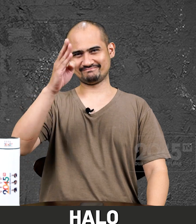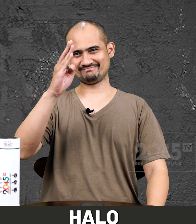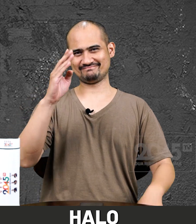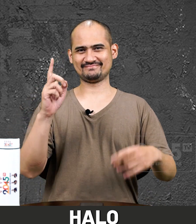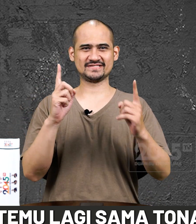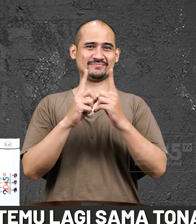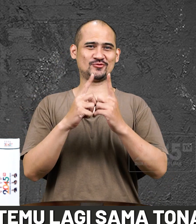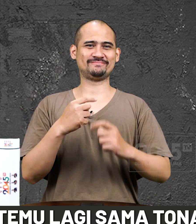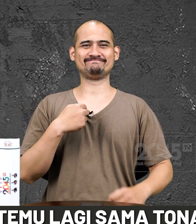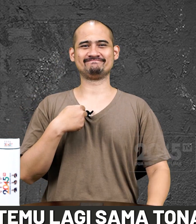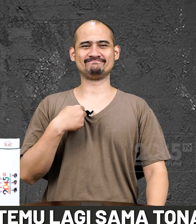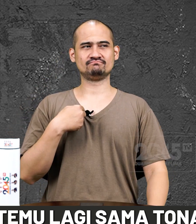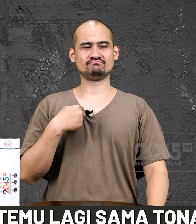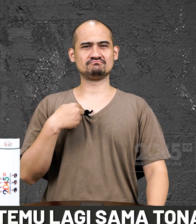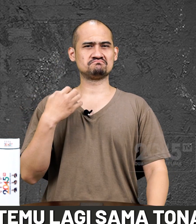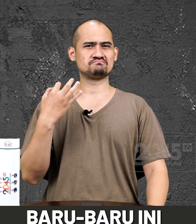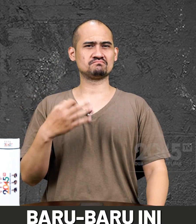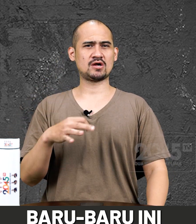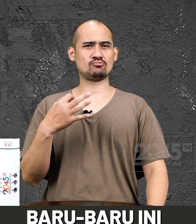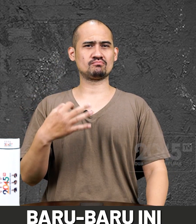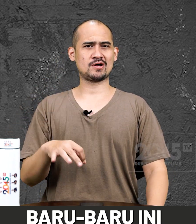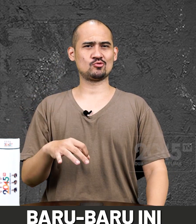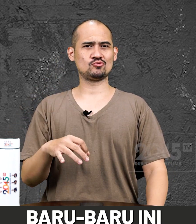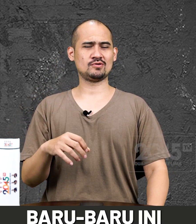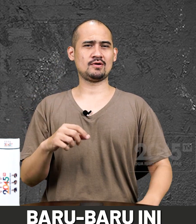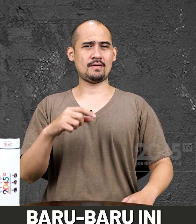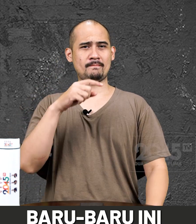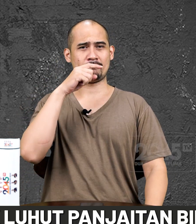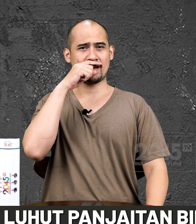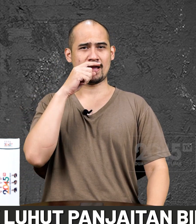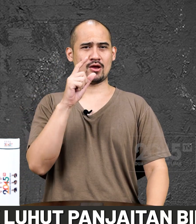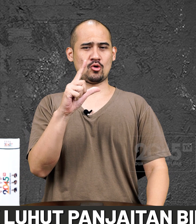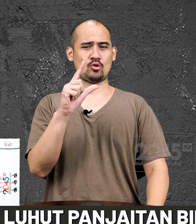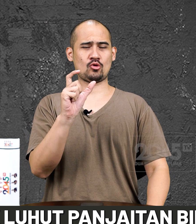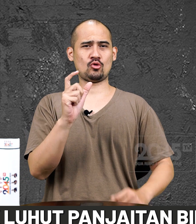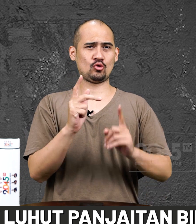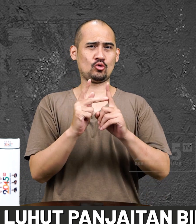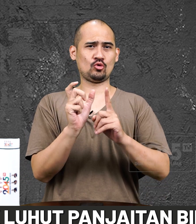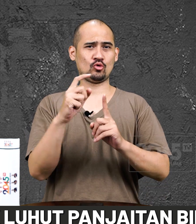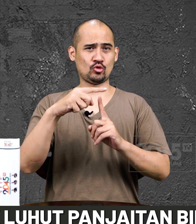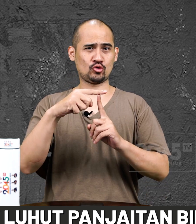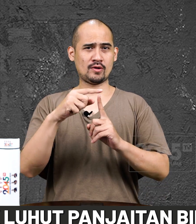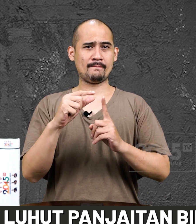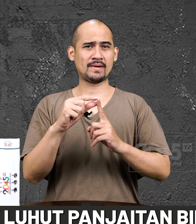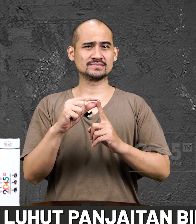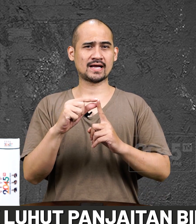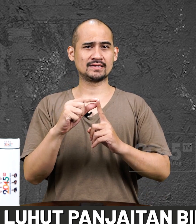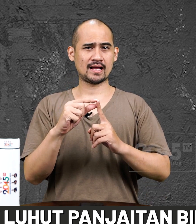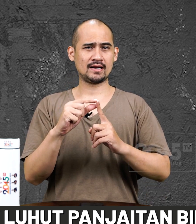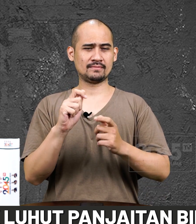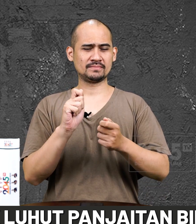Halo, ketemu lagi sama Tonan. Baru-baru ini, Pak Luhut Panjaitan bikin pengumuman yang cukup menghebohkan.